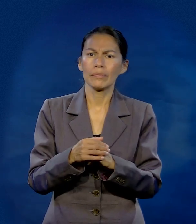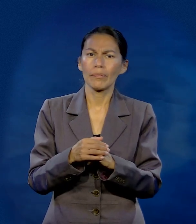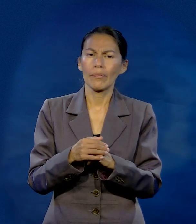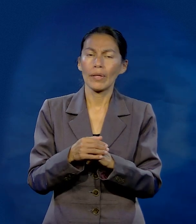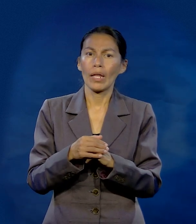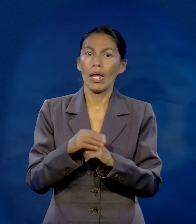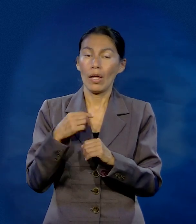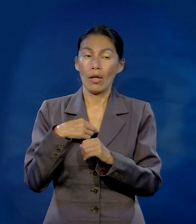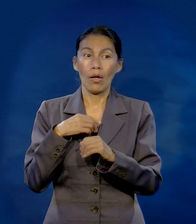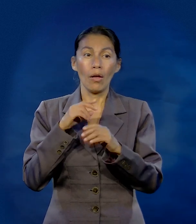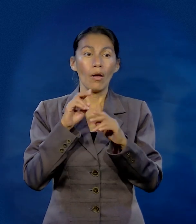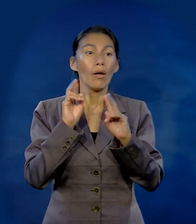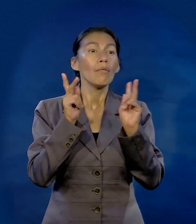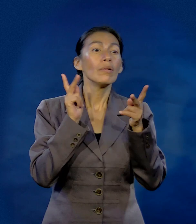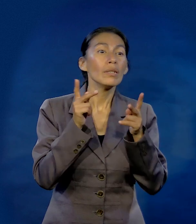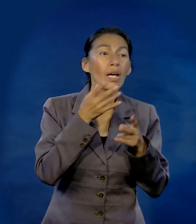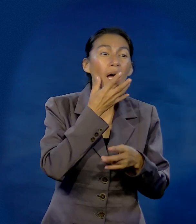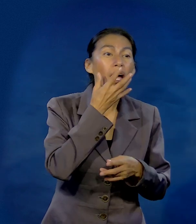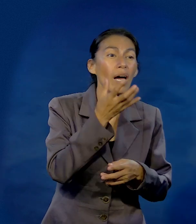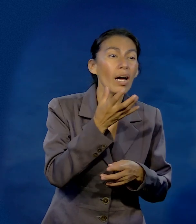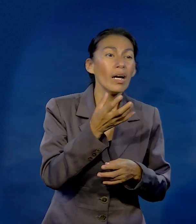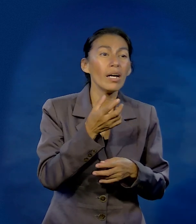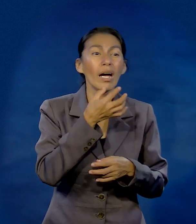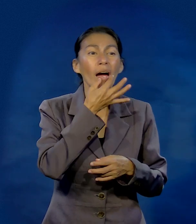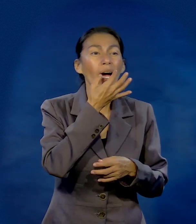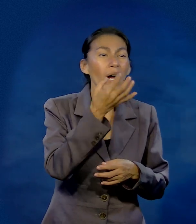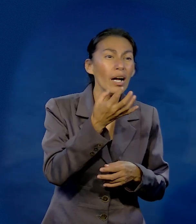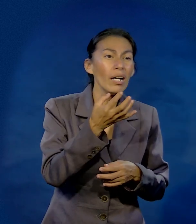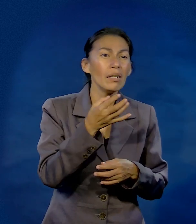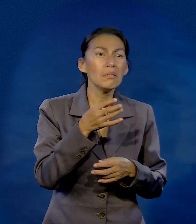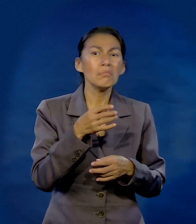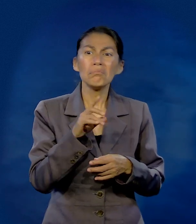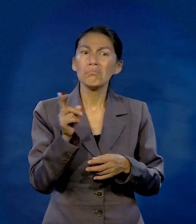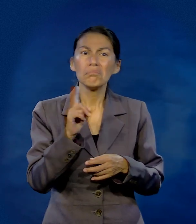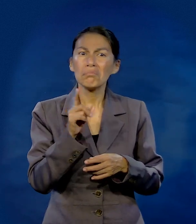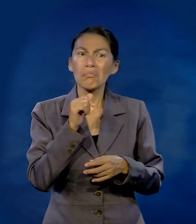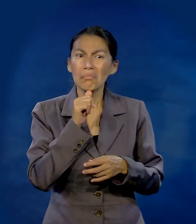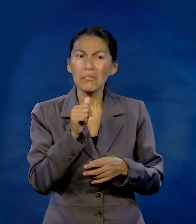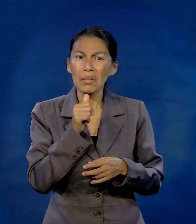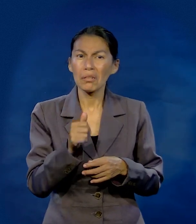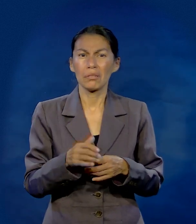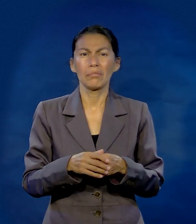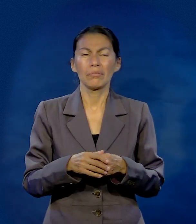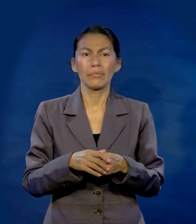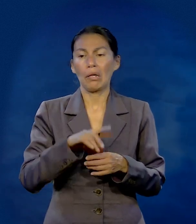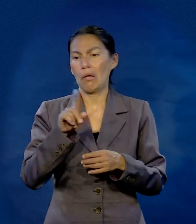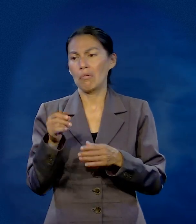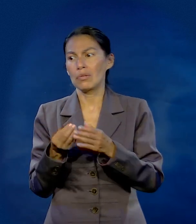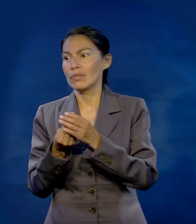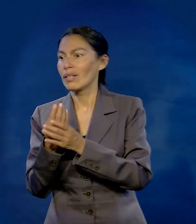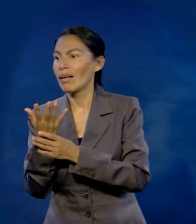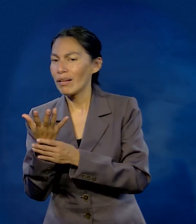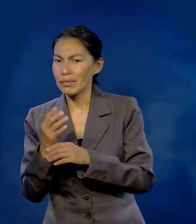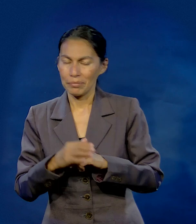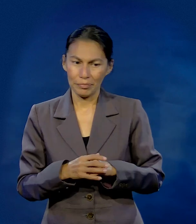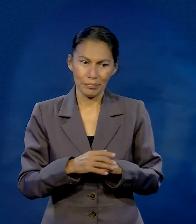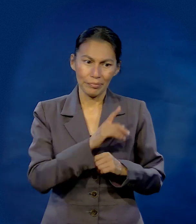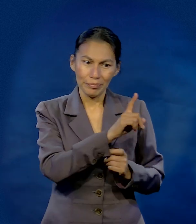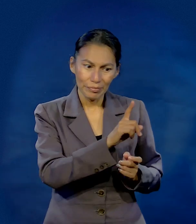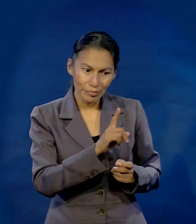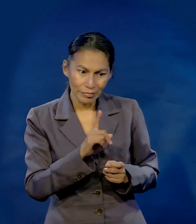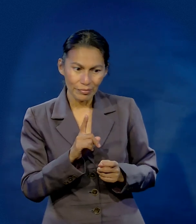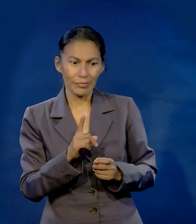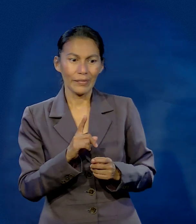doy no pero eso en un mes aproveché que mi esposa se distrajo con mi suegra le dije ahorita